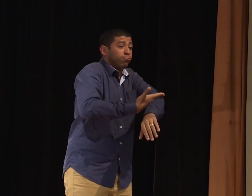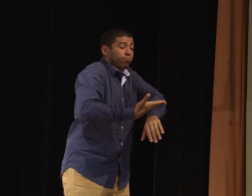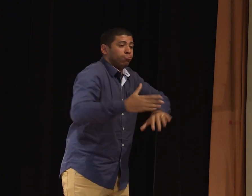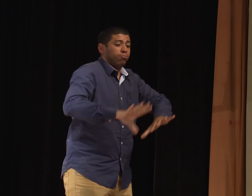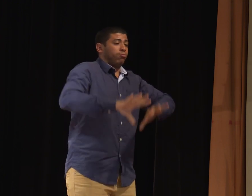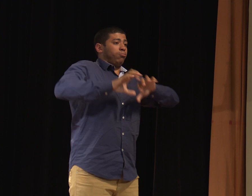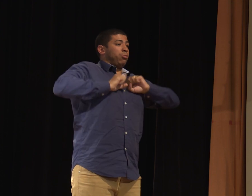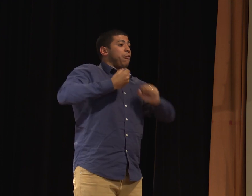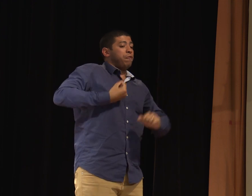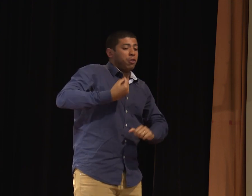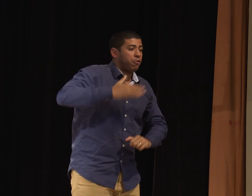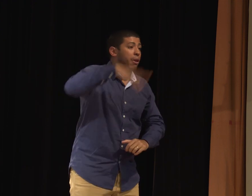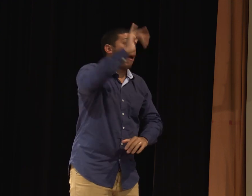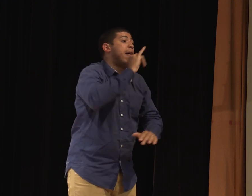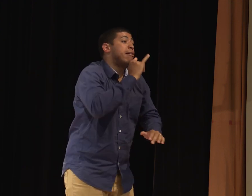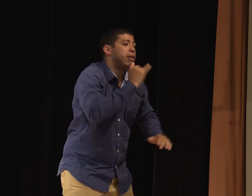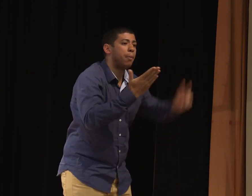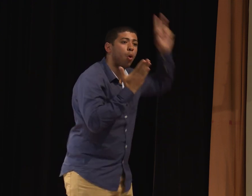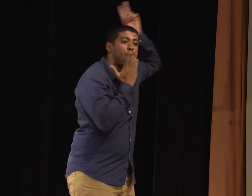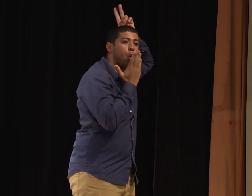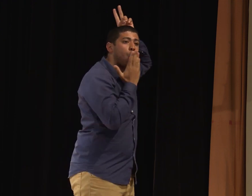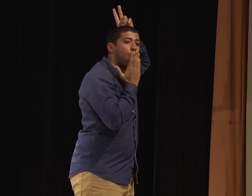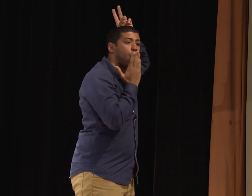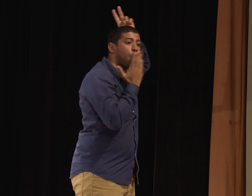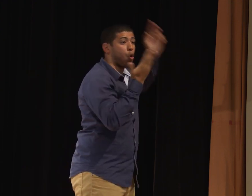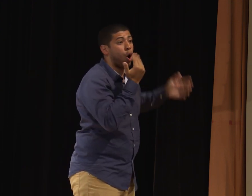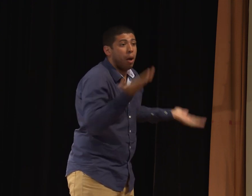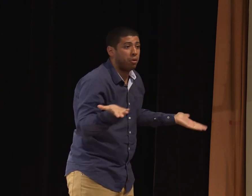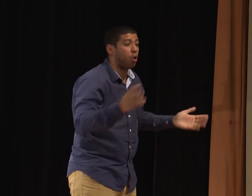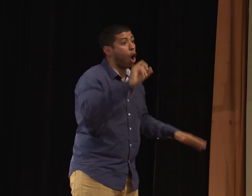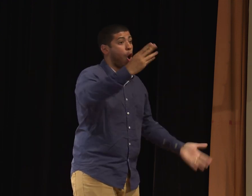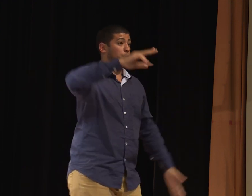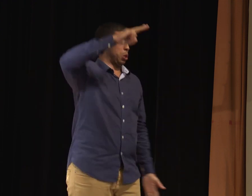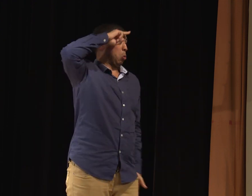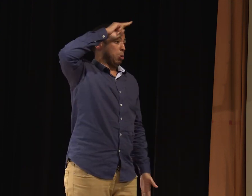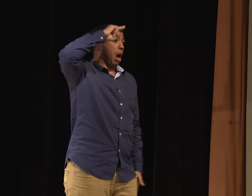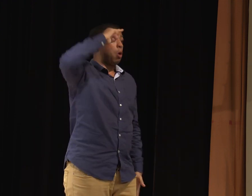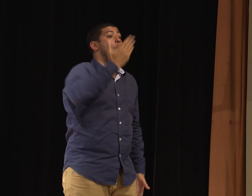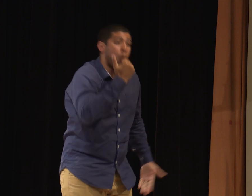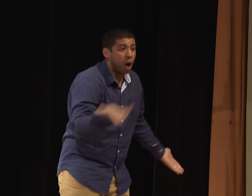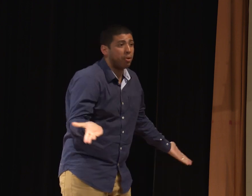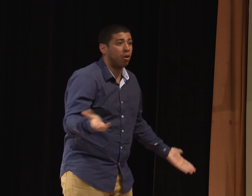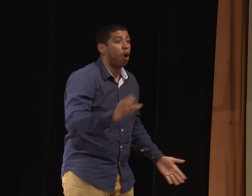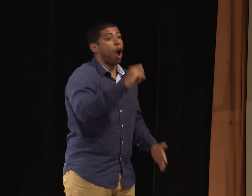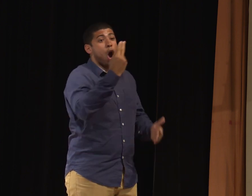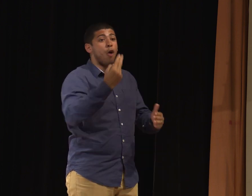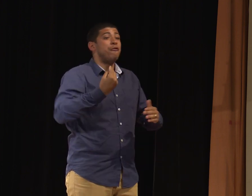cultura tem assim é uma assimilação muito forte para as pessoas. Por exemplo, os índios, eles comem. Ou o soldado também pode